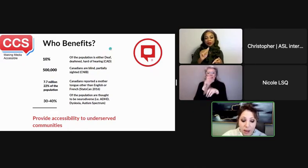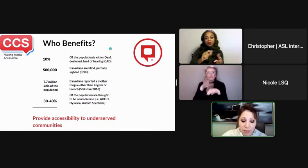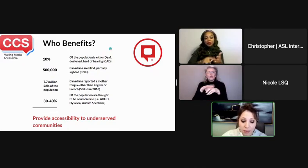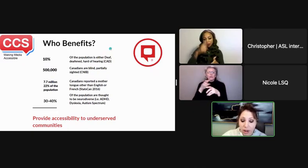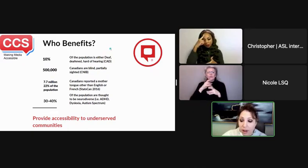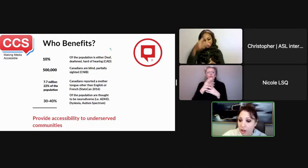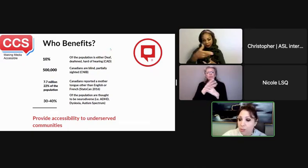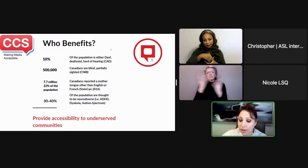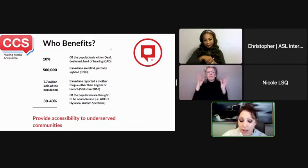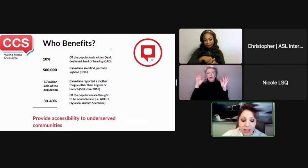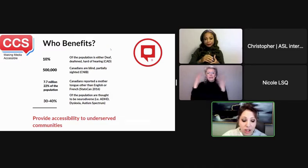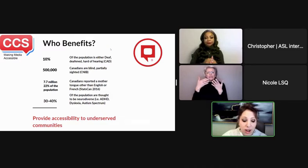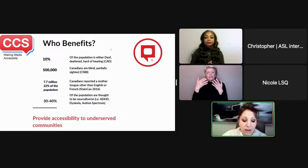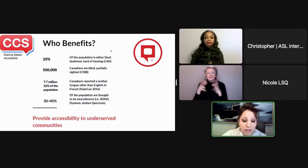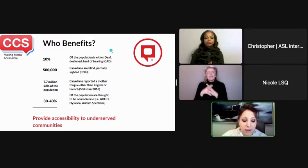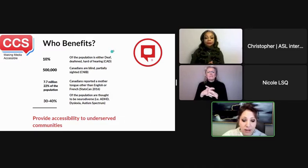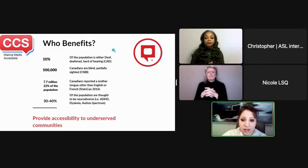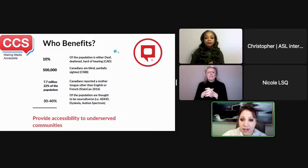'autisme.